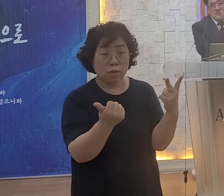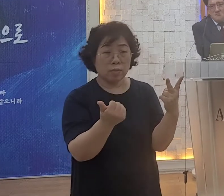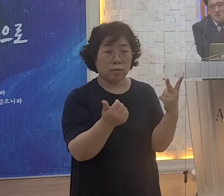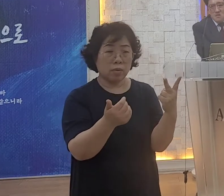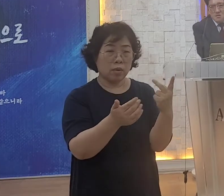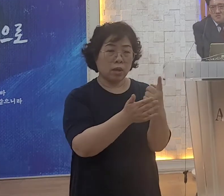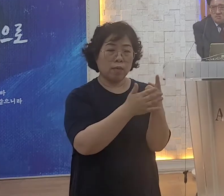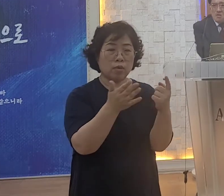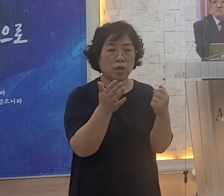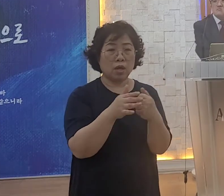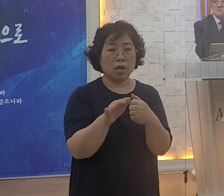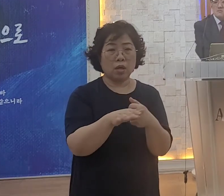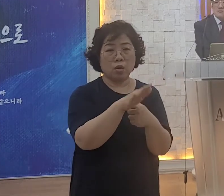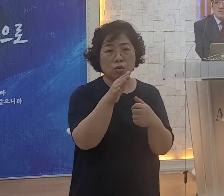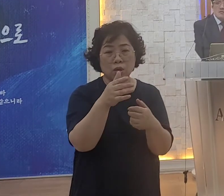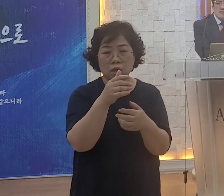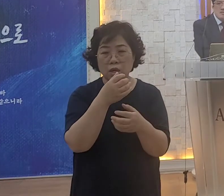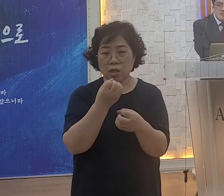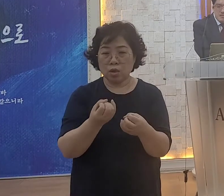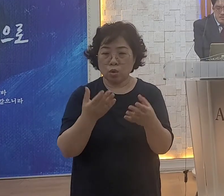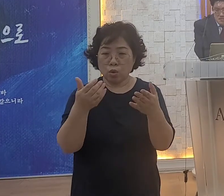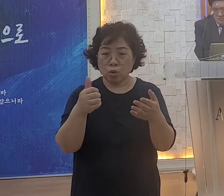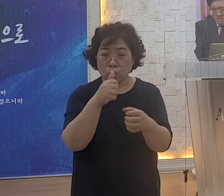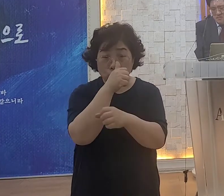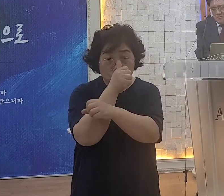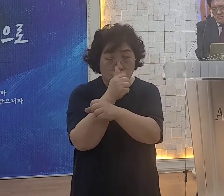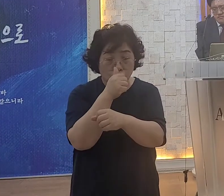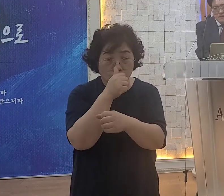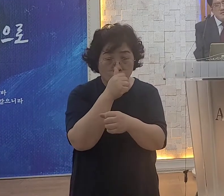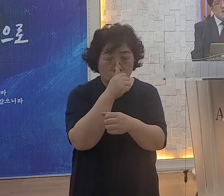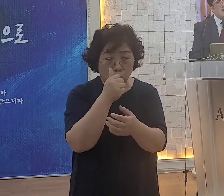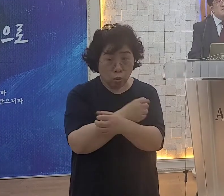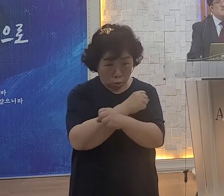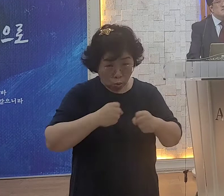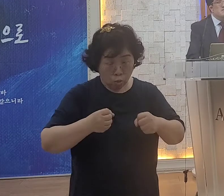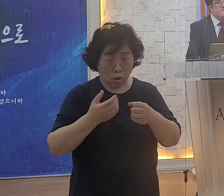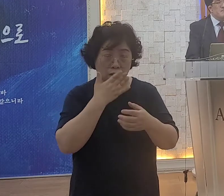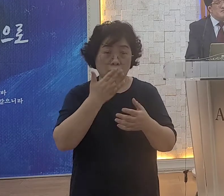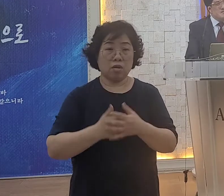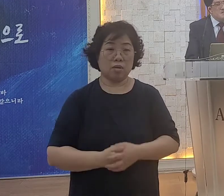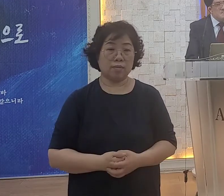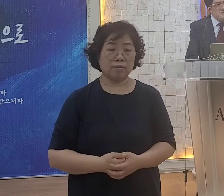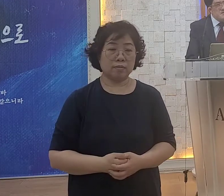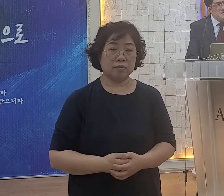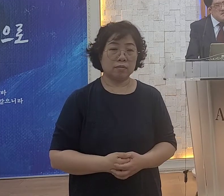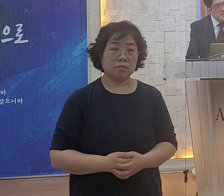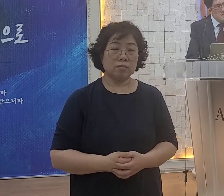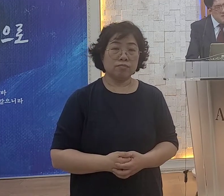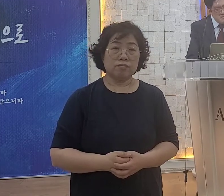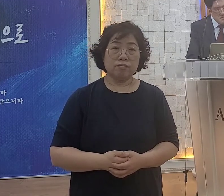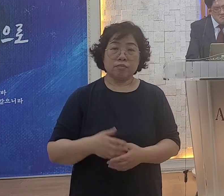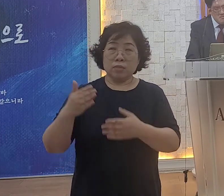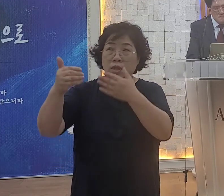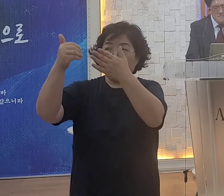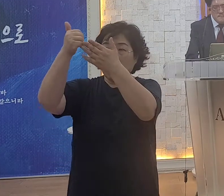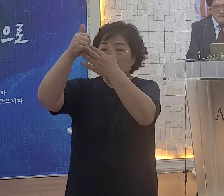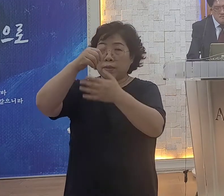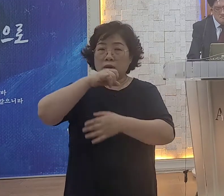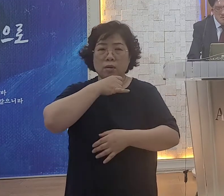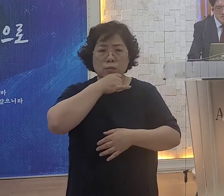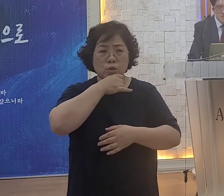위해 속죄서 위에 쏟아붓습니다. 자, 이거예요. 그래서 하나님은 그 피를 대신